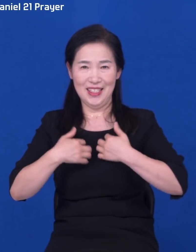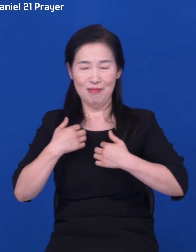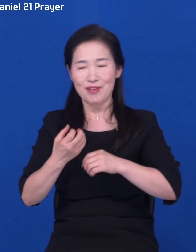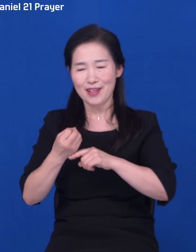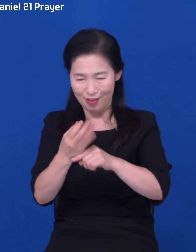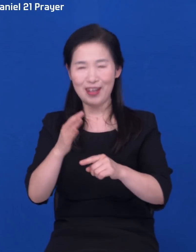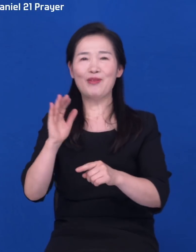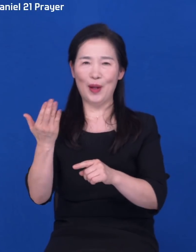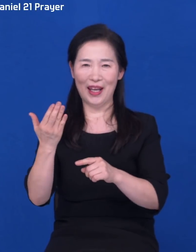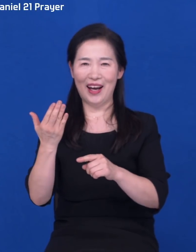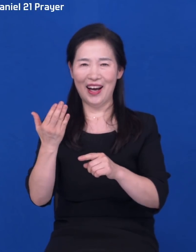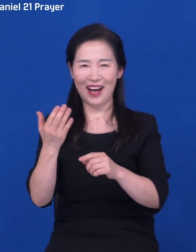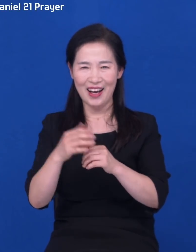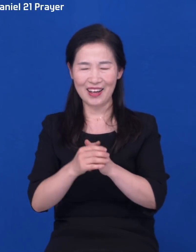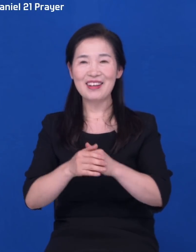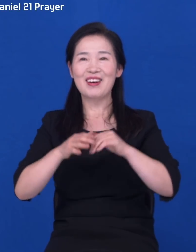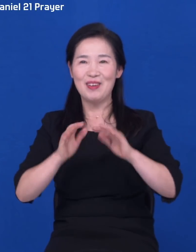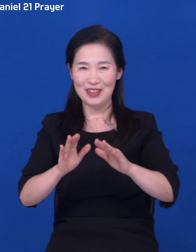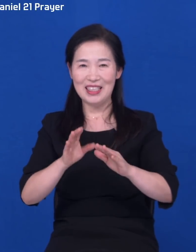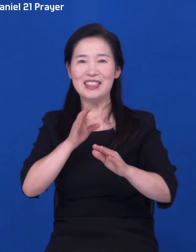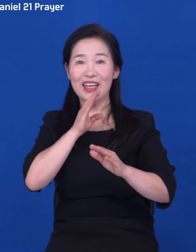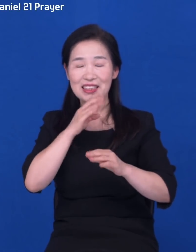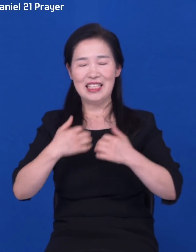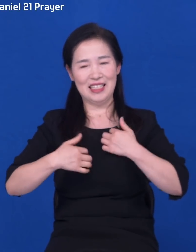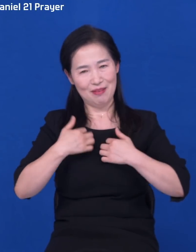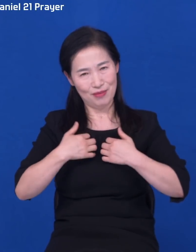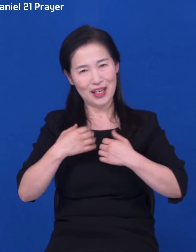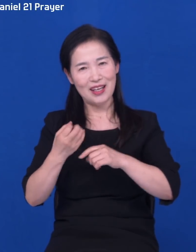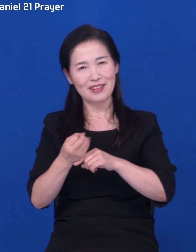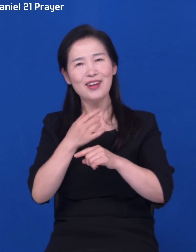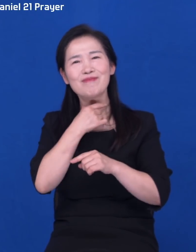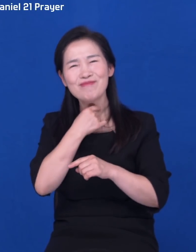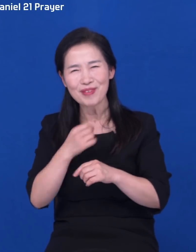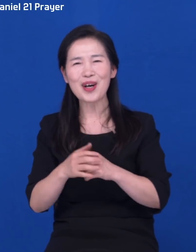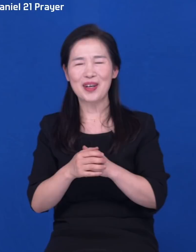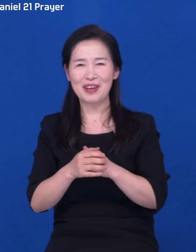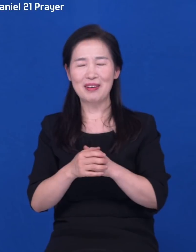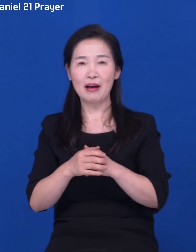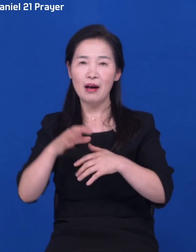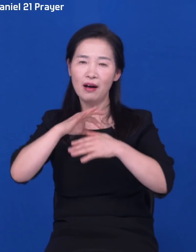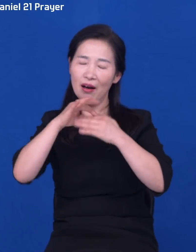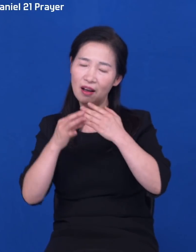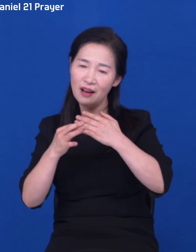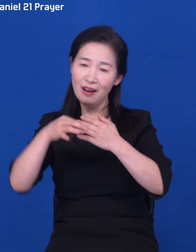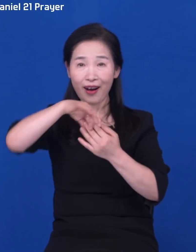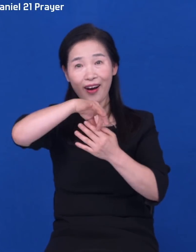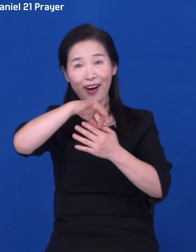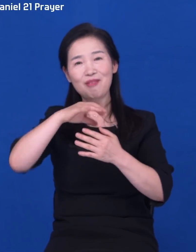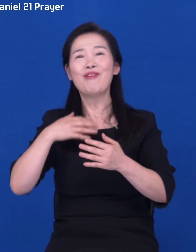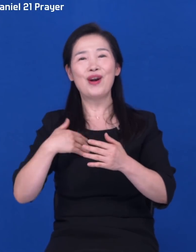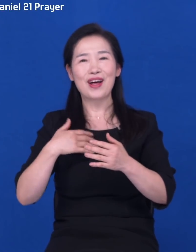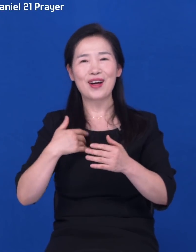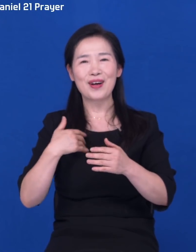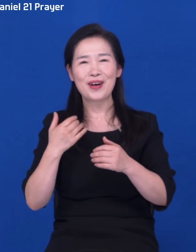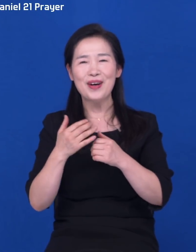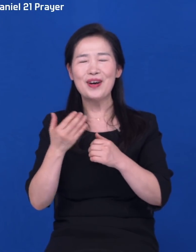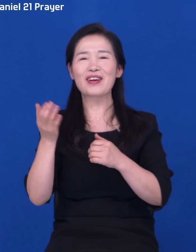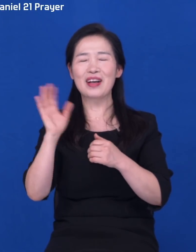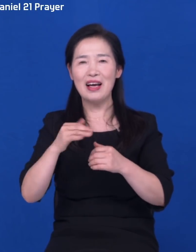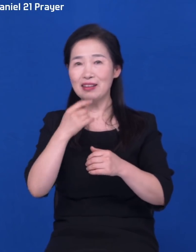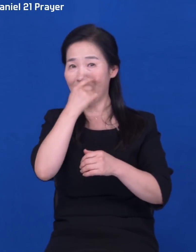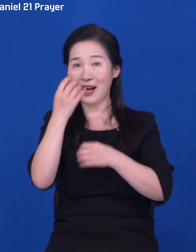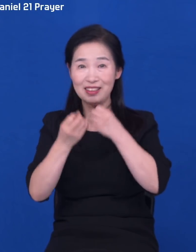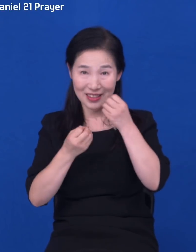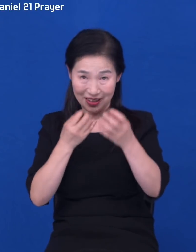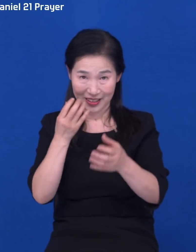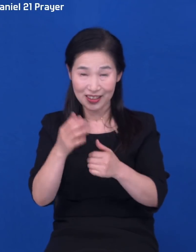받아서 오늘 실은 기쁘게 전하려고 합니다. 두서가 없을 수도 있지만 일단 이제 제 간증이니까 제가 어떻게